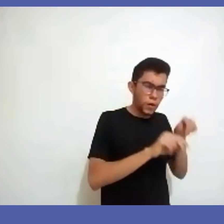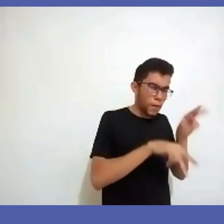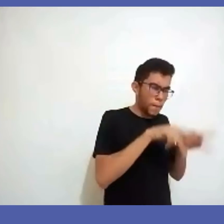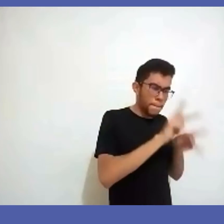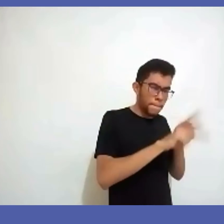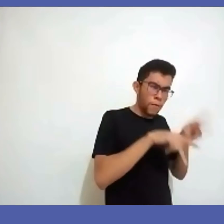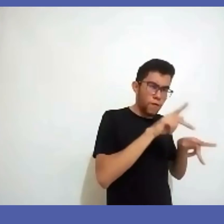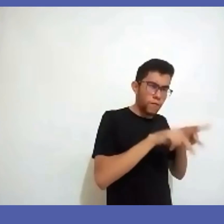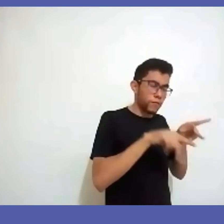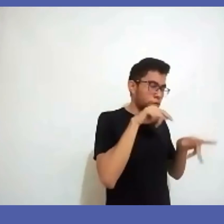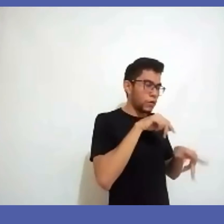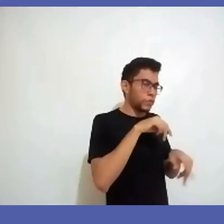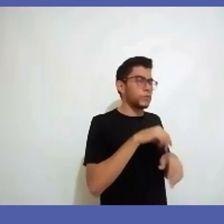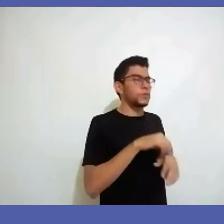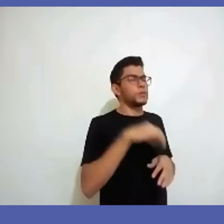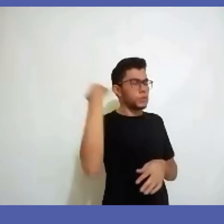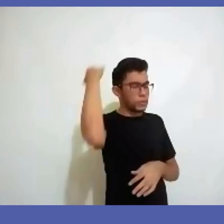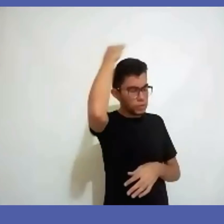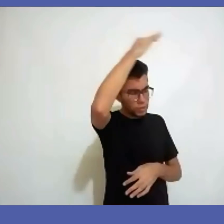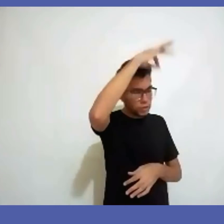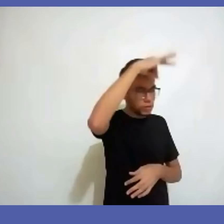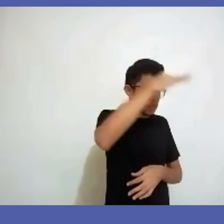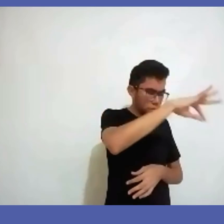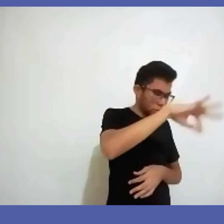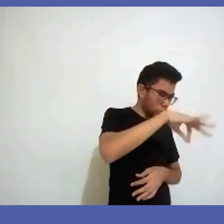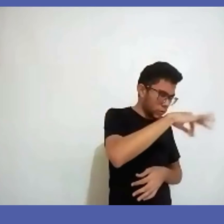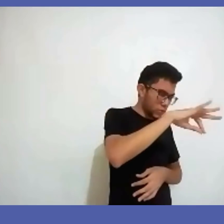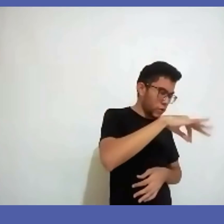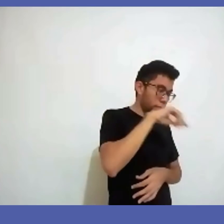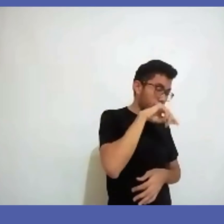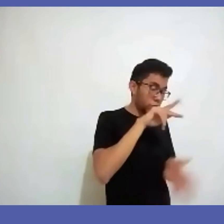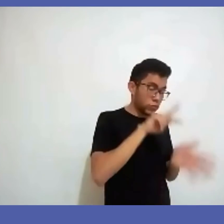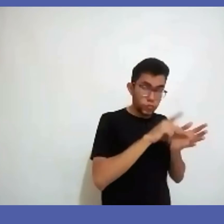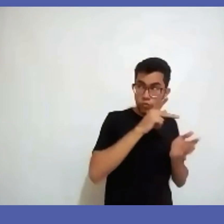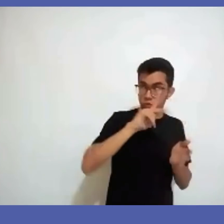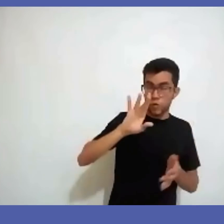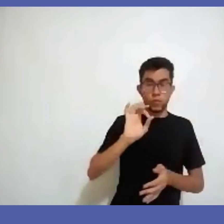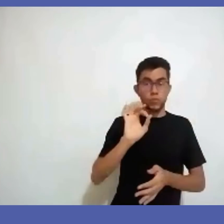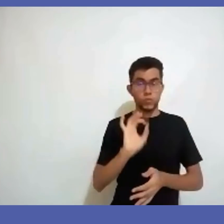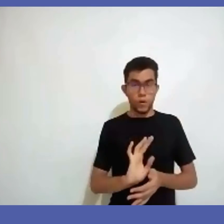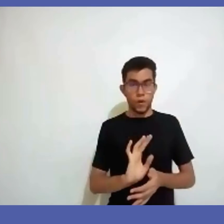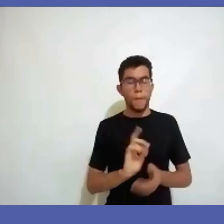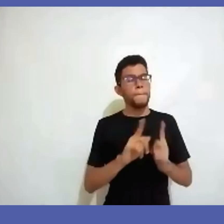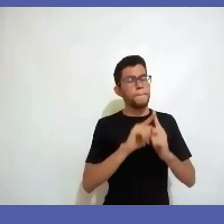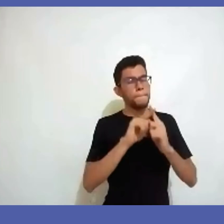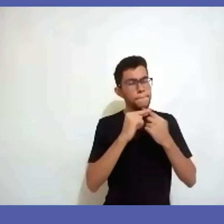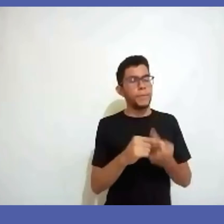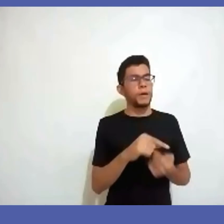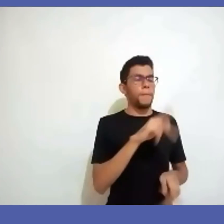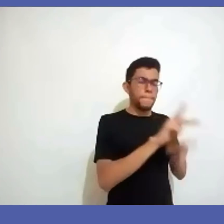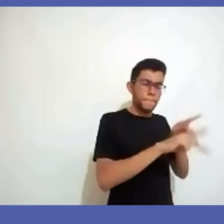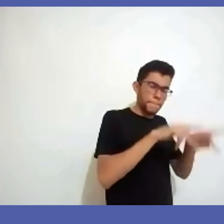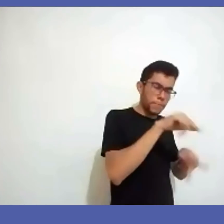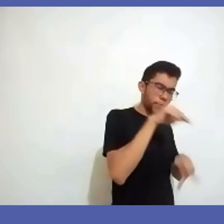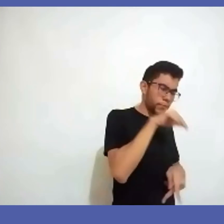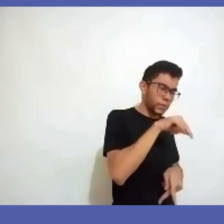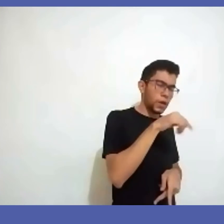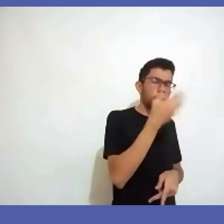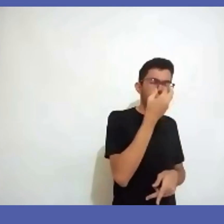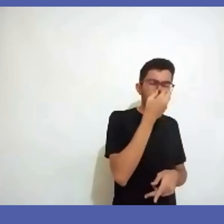povo de propriedade exclusiva de Deus. Mas esse povo de propriedade exclusiva de Deus também